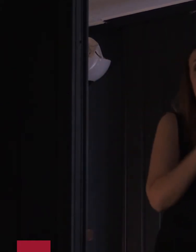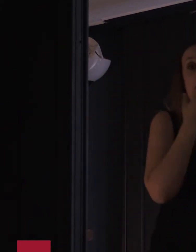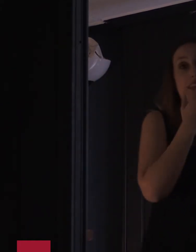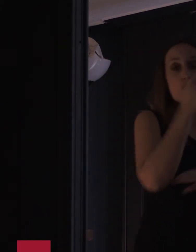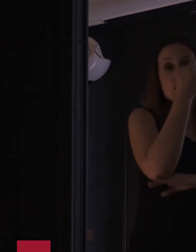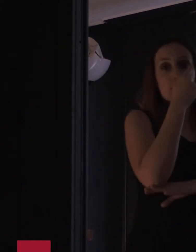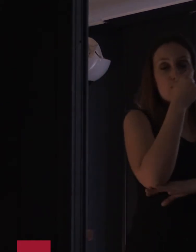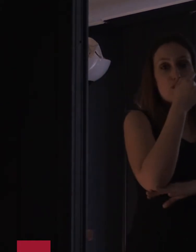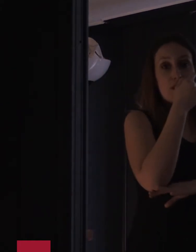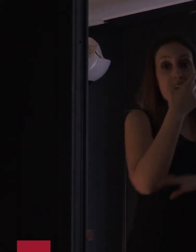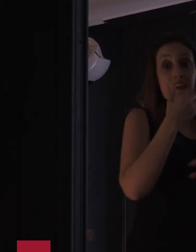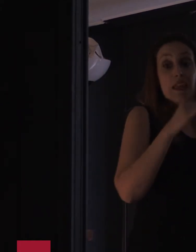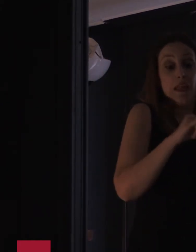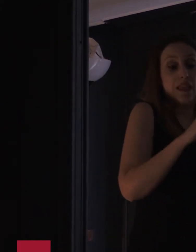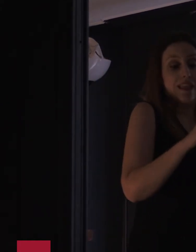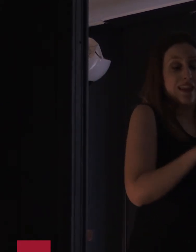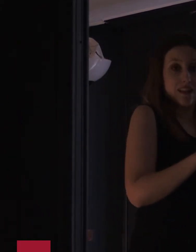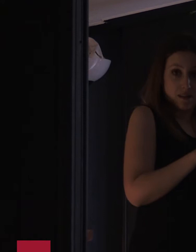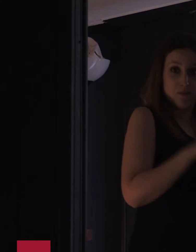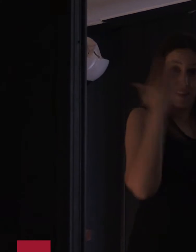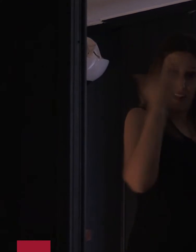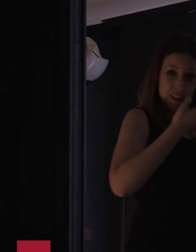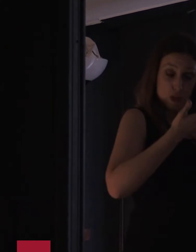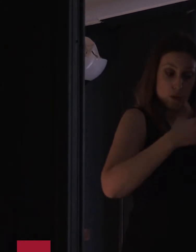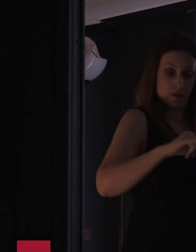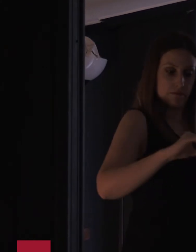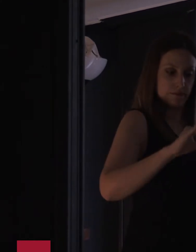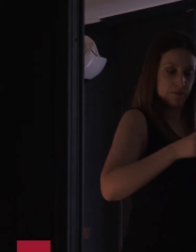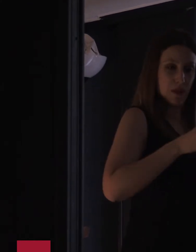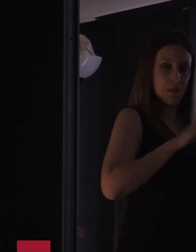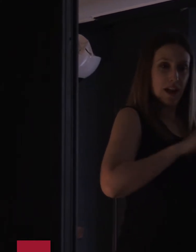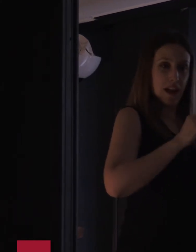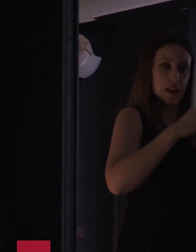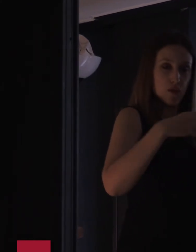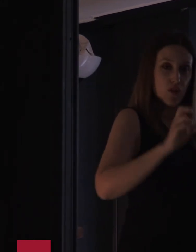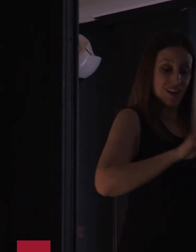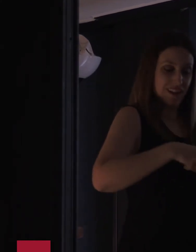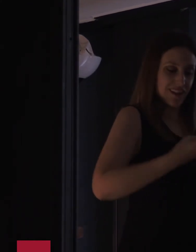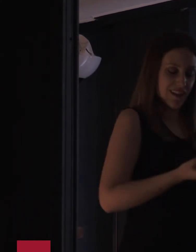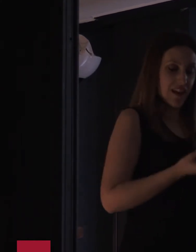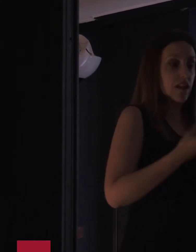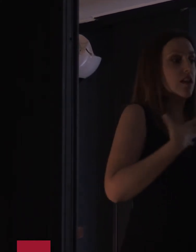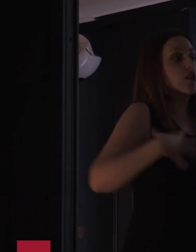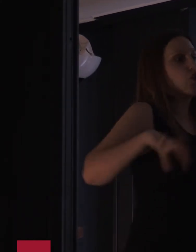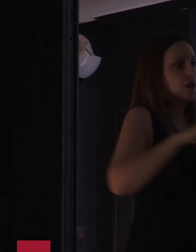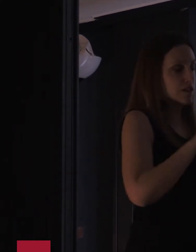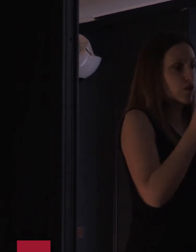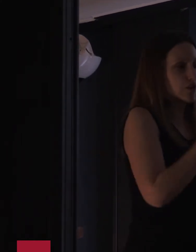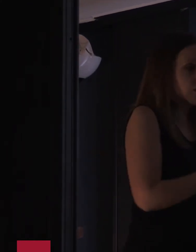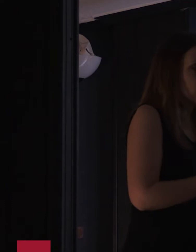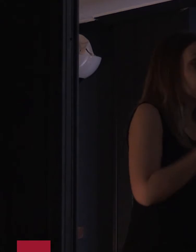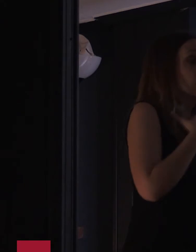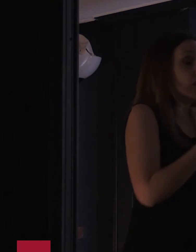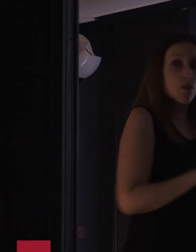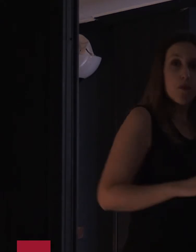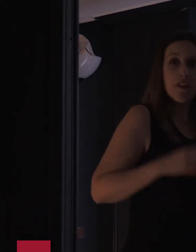conseguimos próximo a la lesión recuperar la conectividad, las neuronas se regenerarán y se volverán a reconectar y el dispositivo no hará falta durante